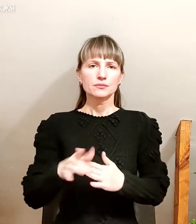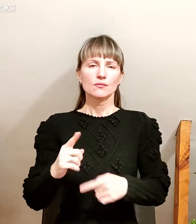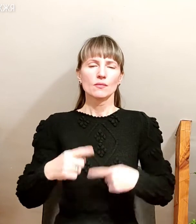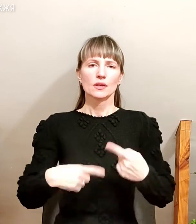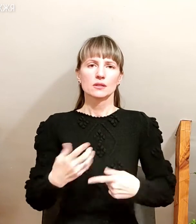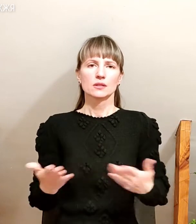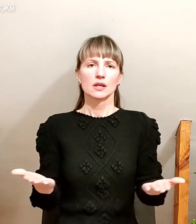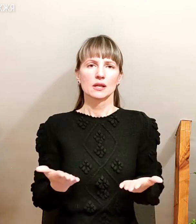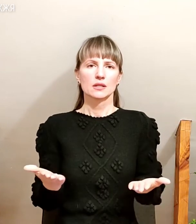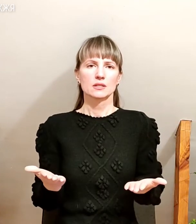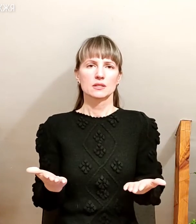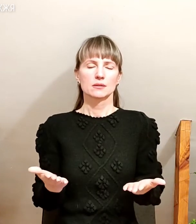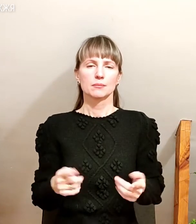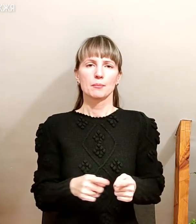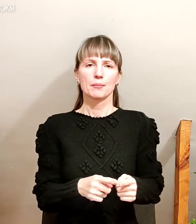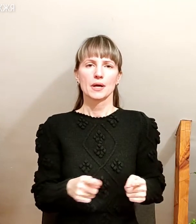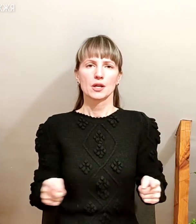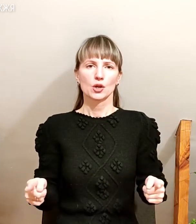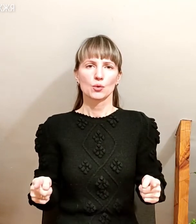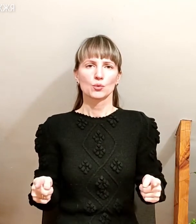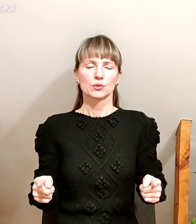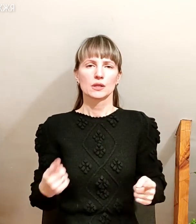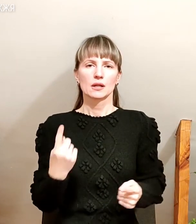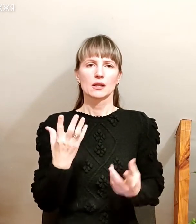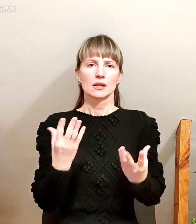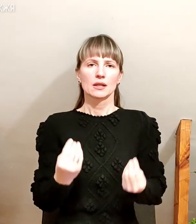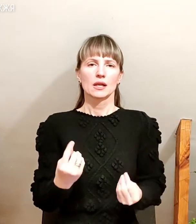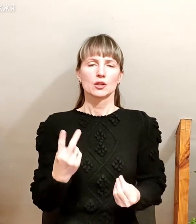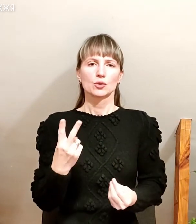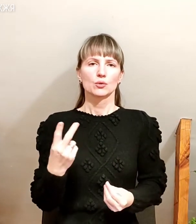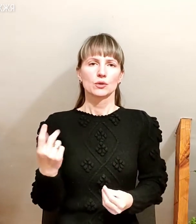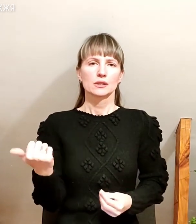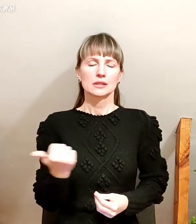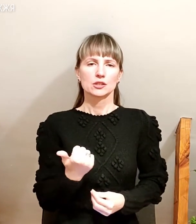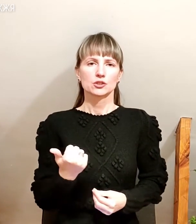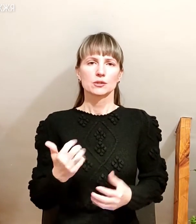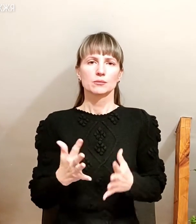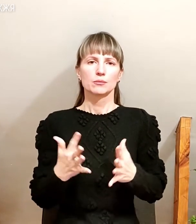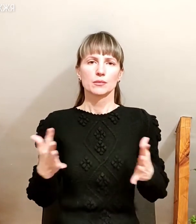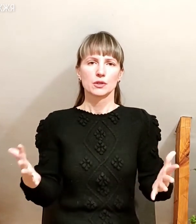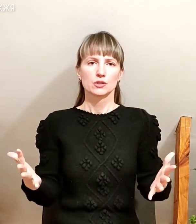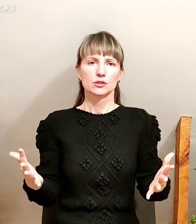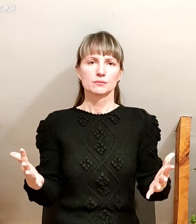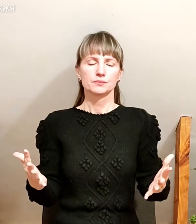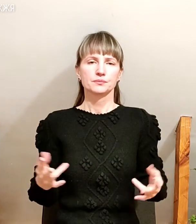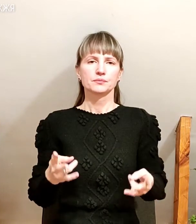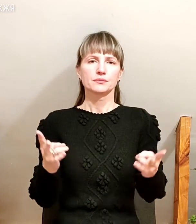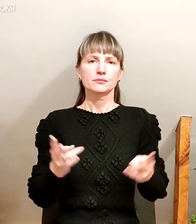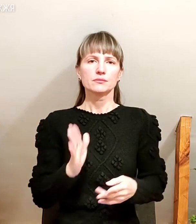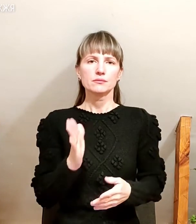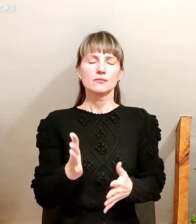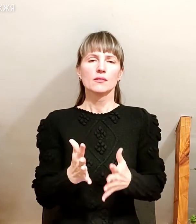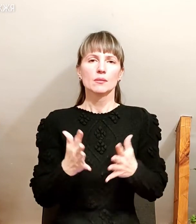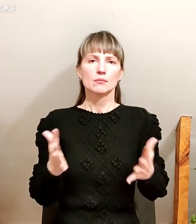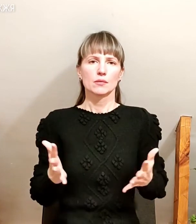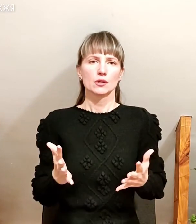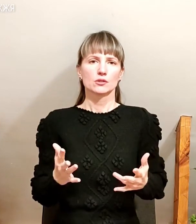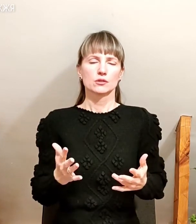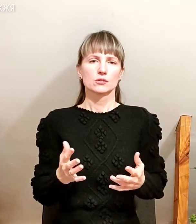якийсь період, день, другий, третій, тиждень і більше, необхідність буде більш гостро стояти, тому що,